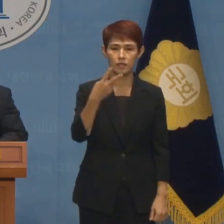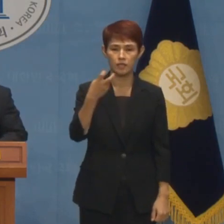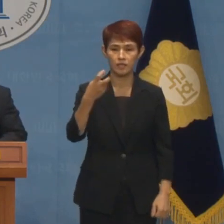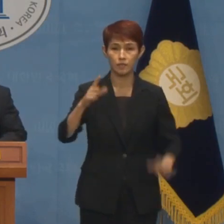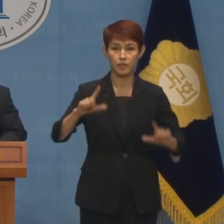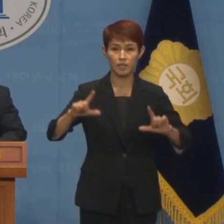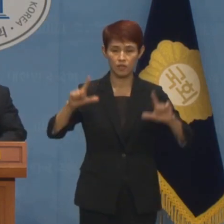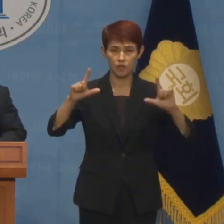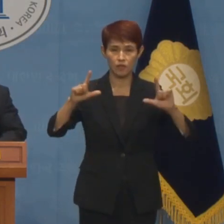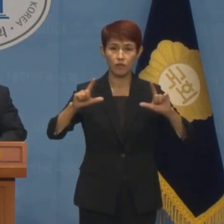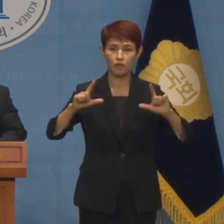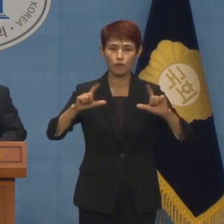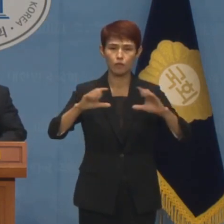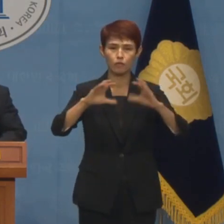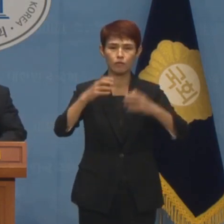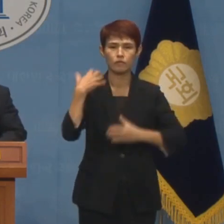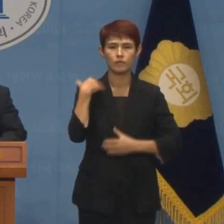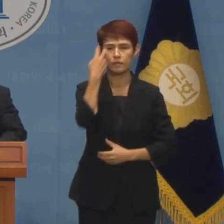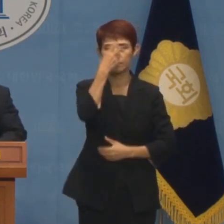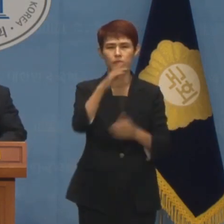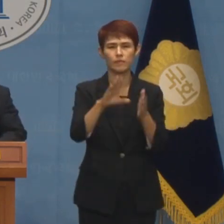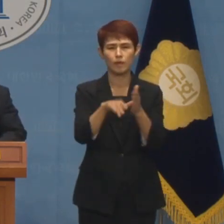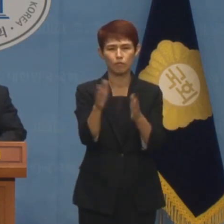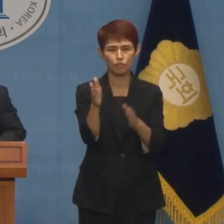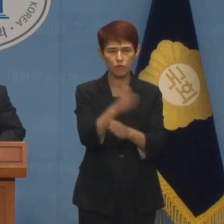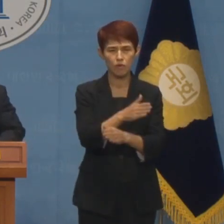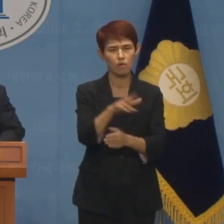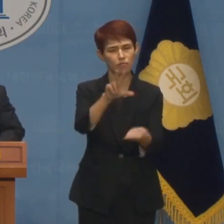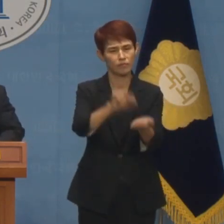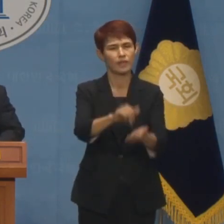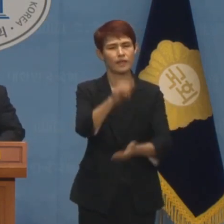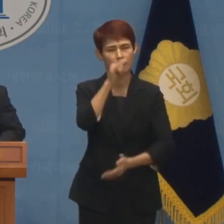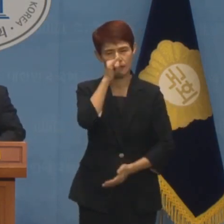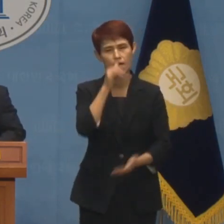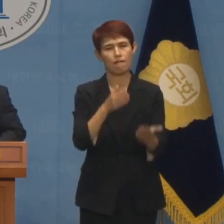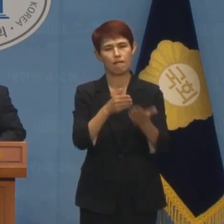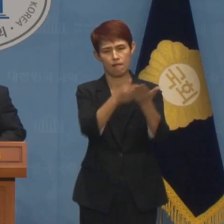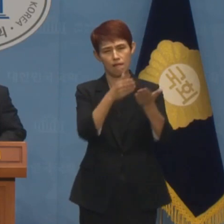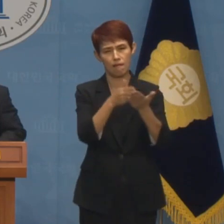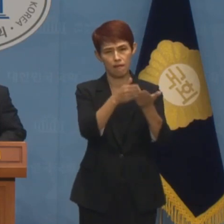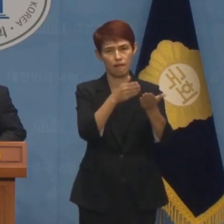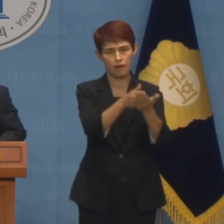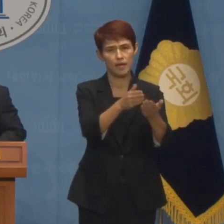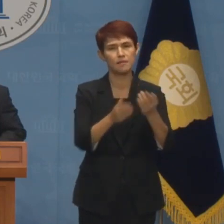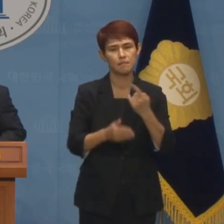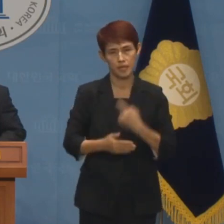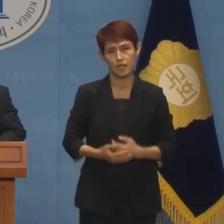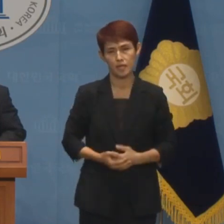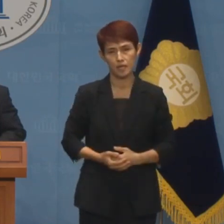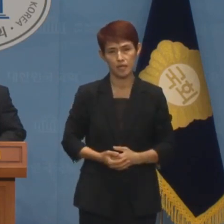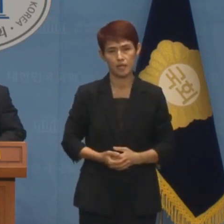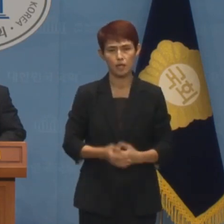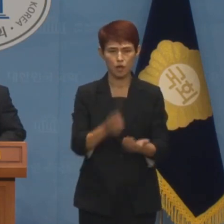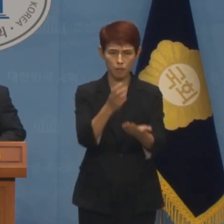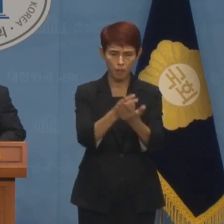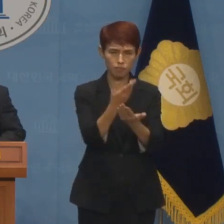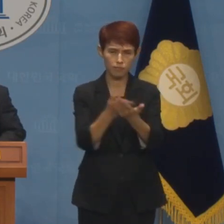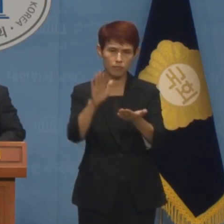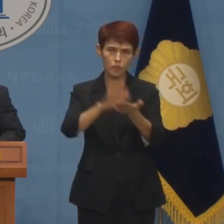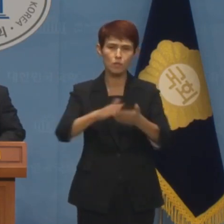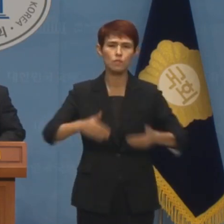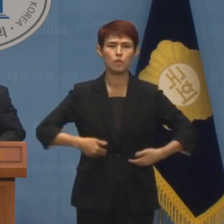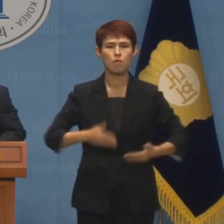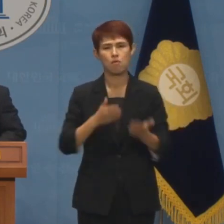국감 때부터 계속 지적해 왔던 부분입니다. 그리고 법률도 가지고 법안 소위도 했는데 이런 부분들이 개선되지